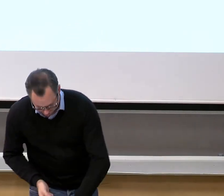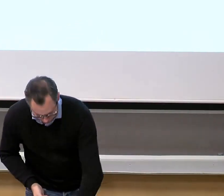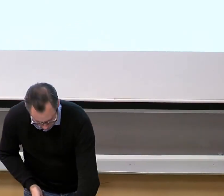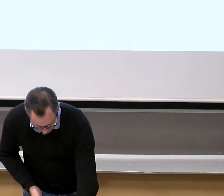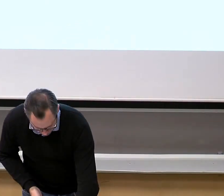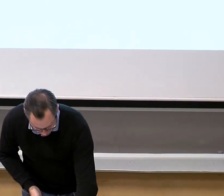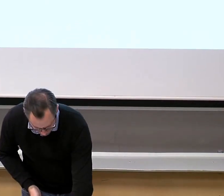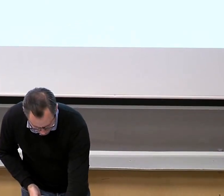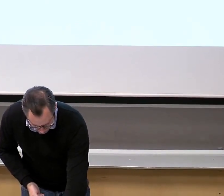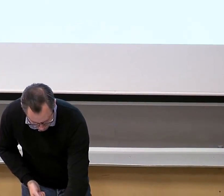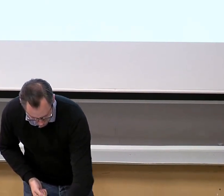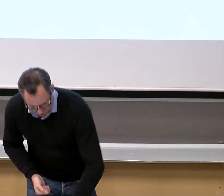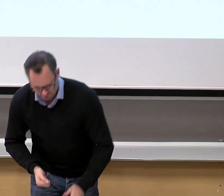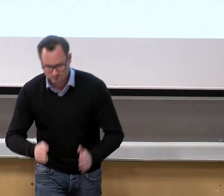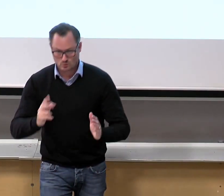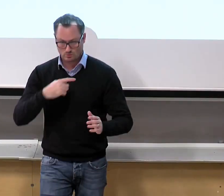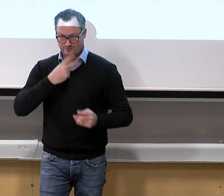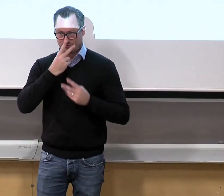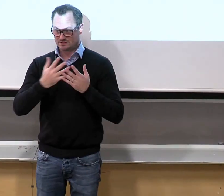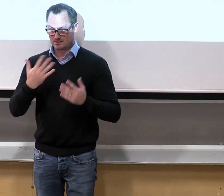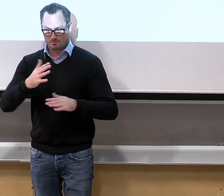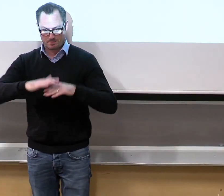Olika sätt att utföra på formmässigt.